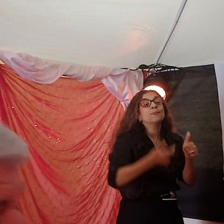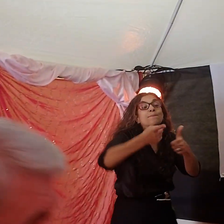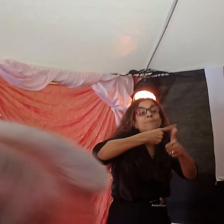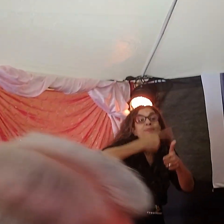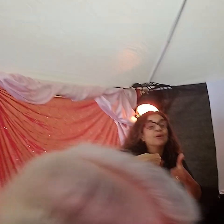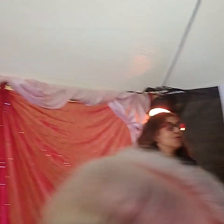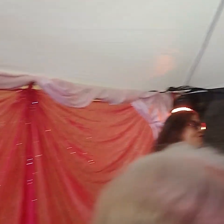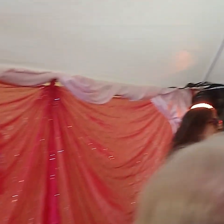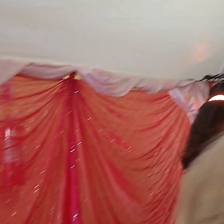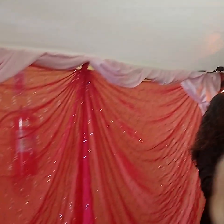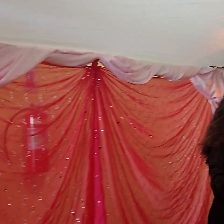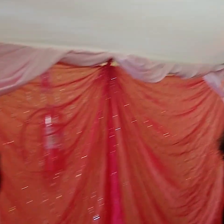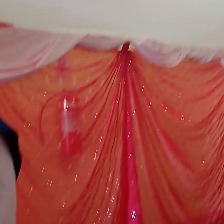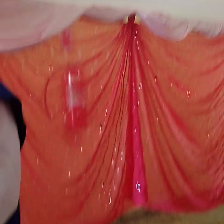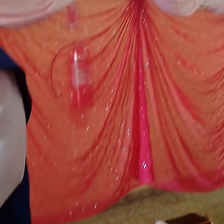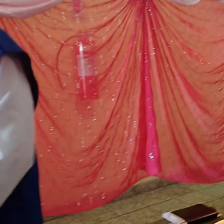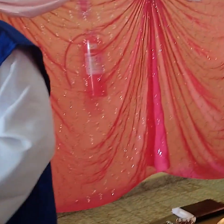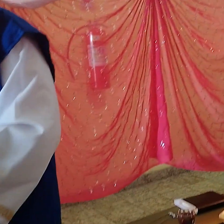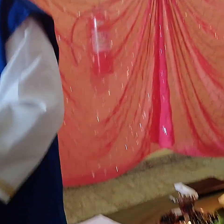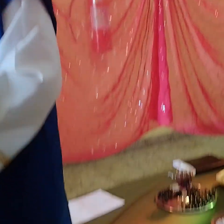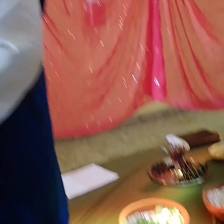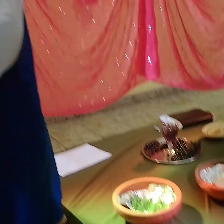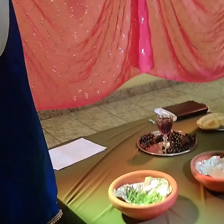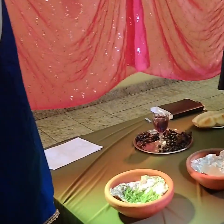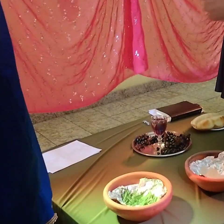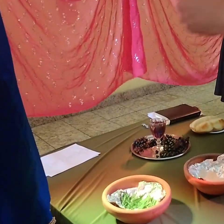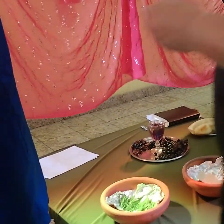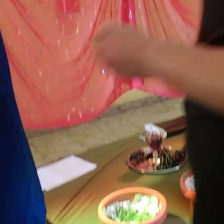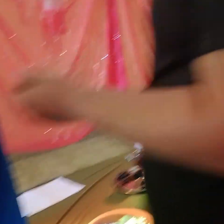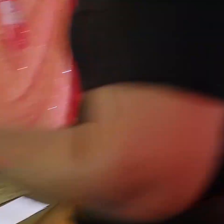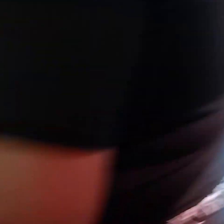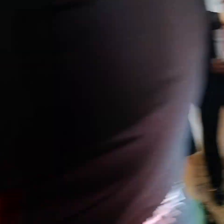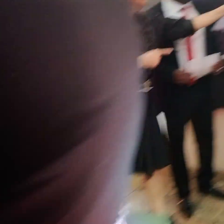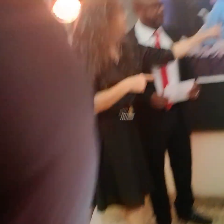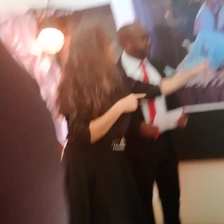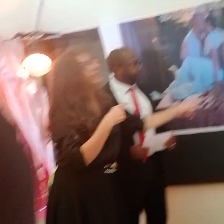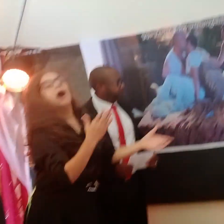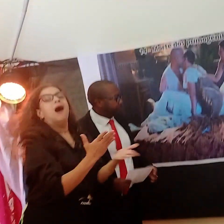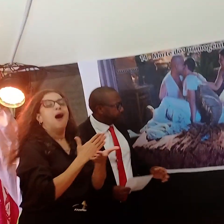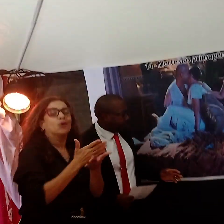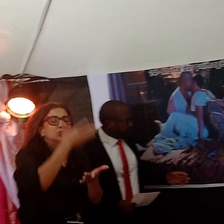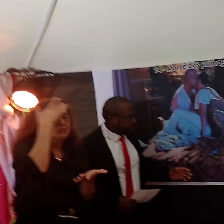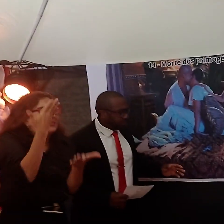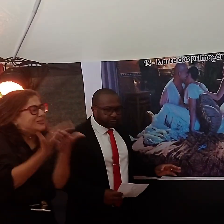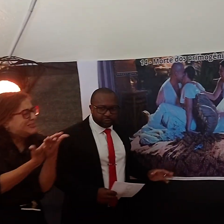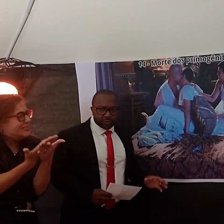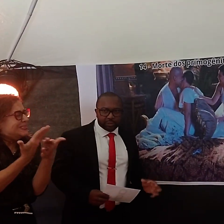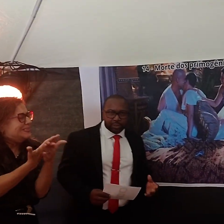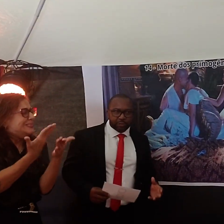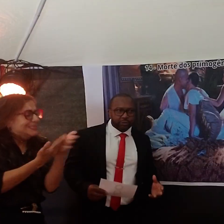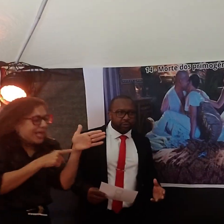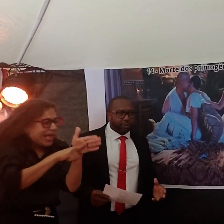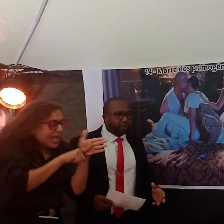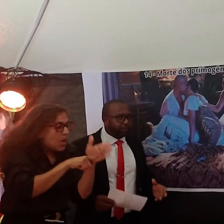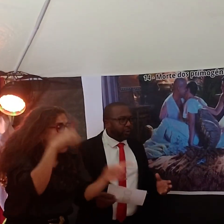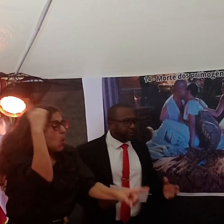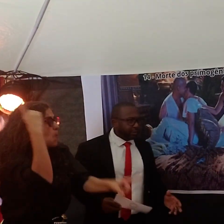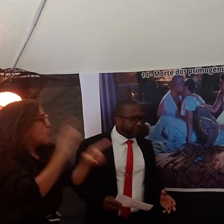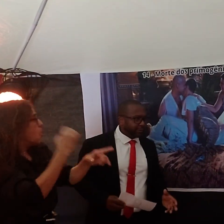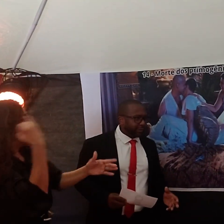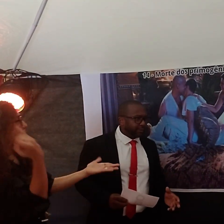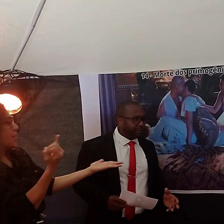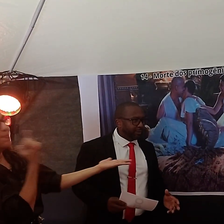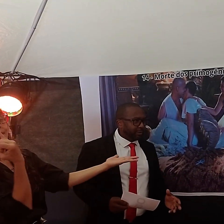por alguns estudiosos um momento simbólico, né, de grande